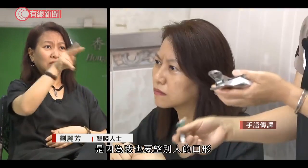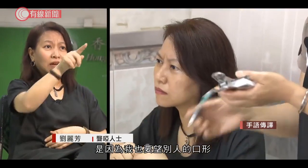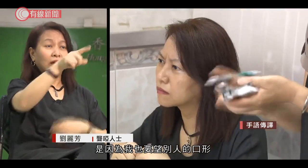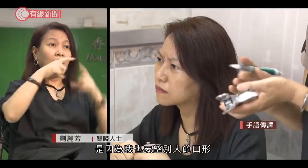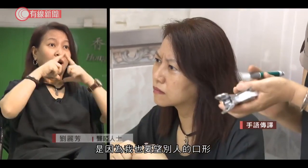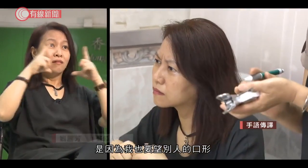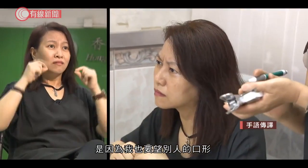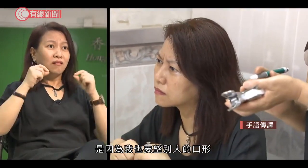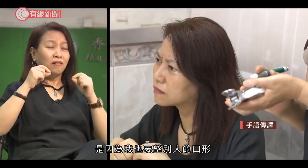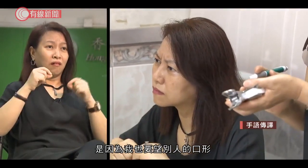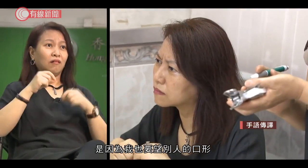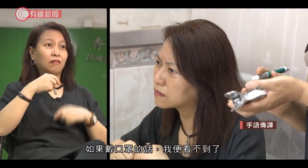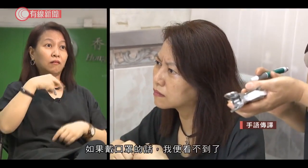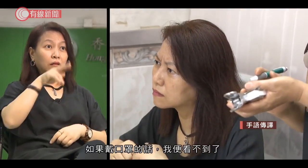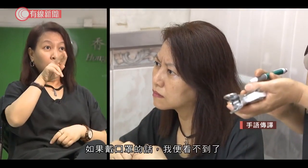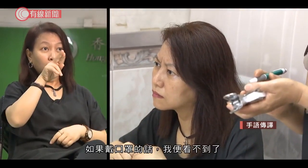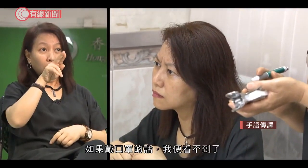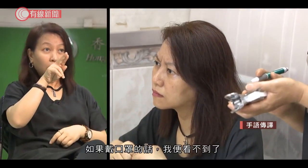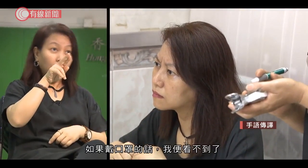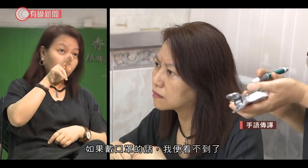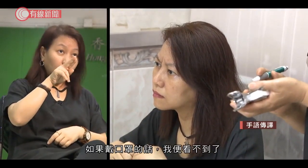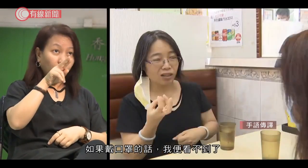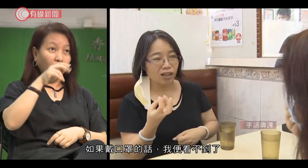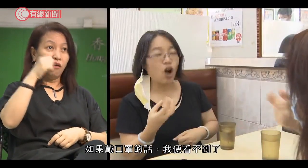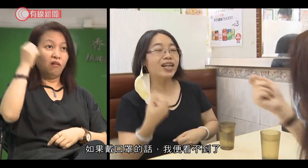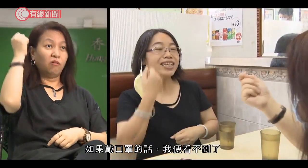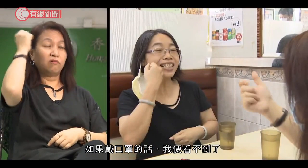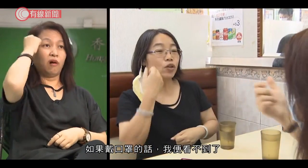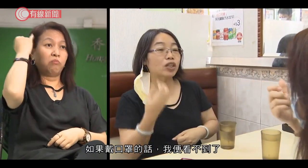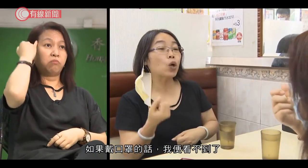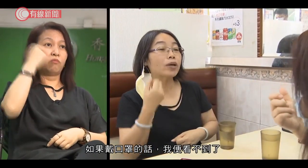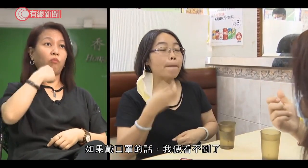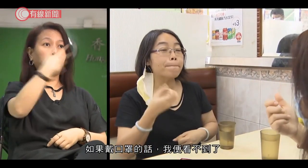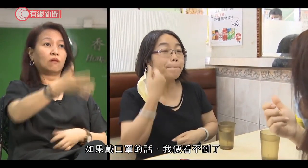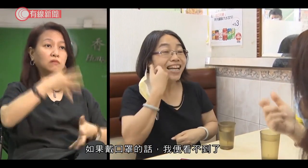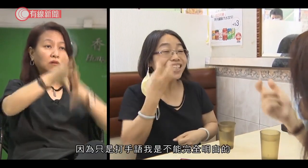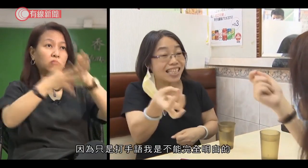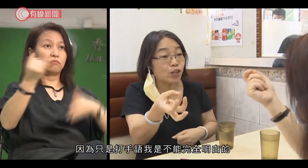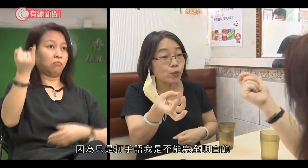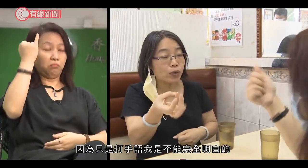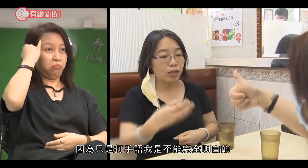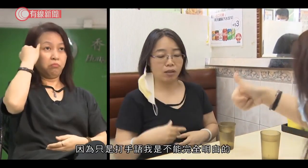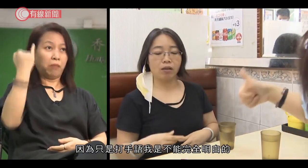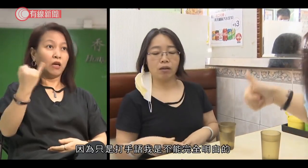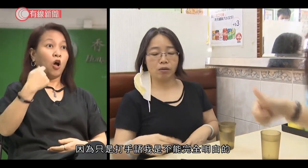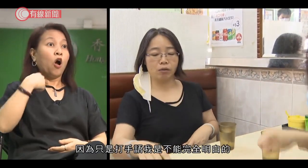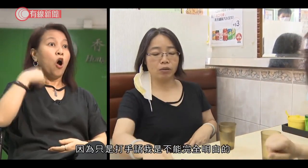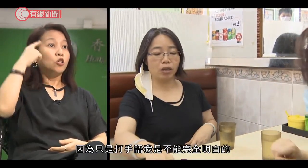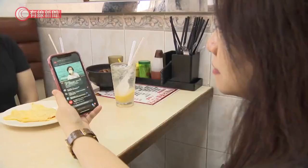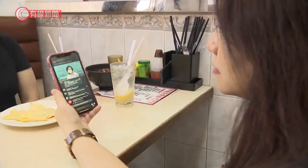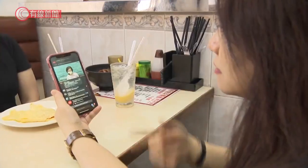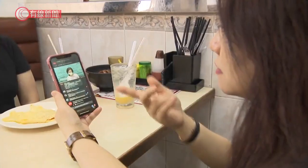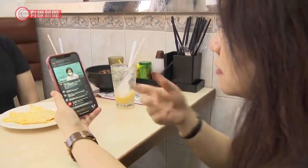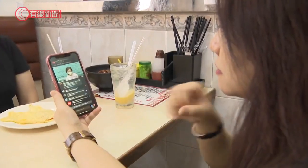住其他人個口型。戴咗口罩嘅話咧，咁就睇唔到啦，淨係做手我就唔係